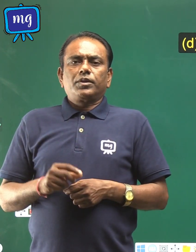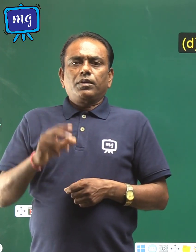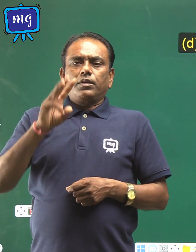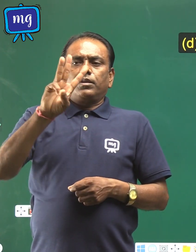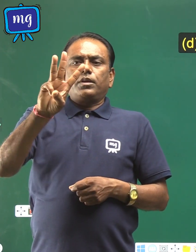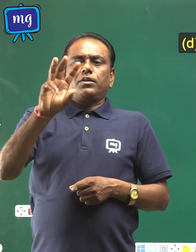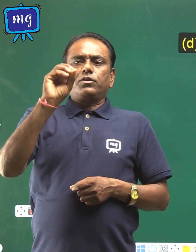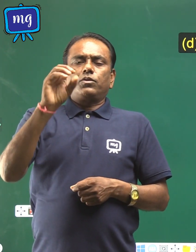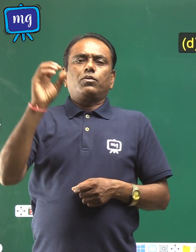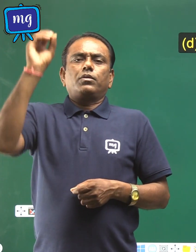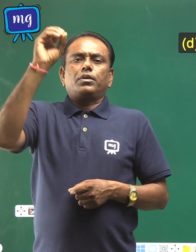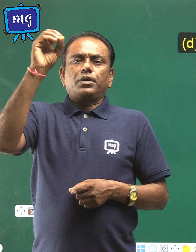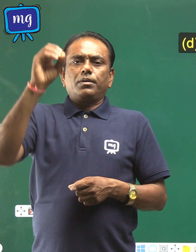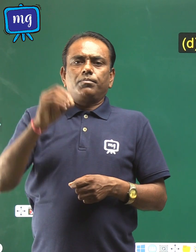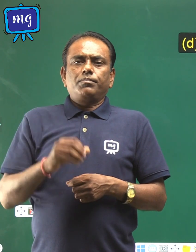30 डिग्री।